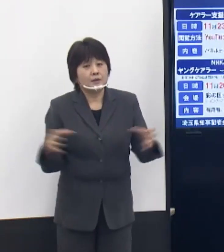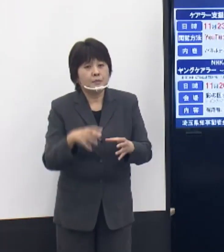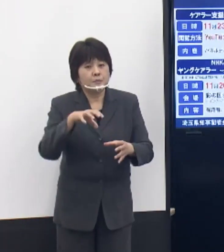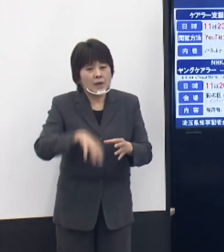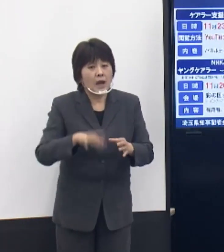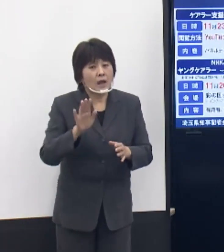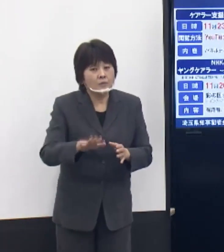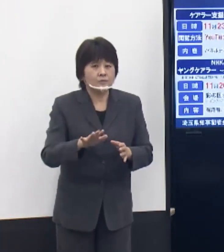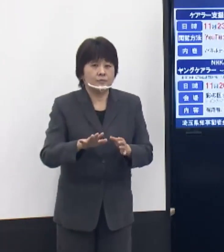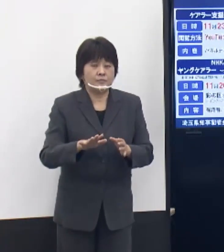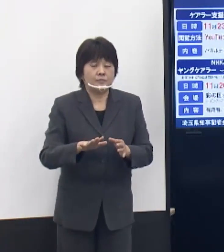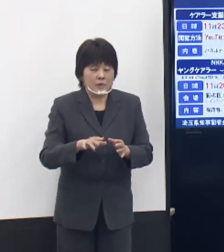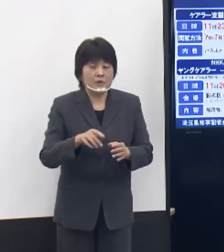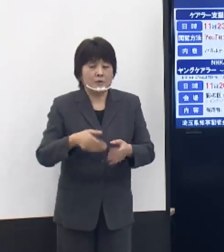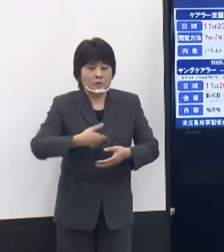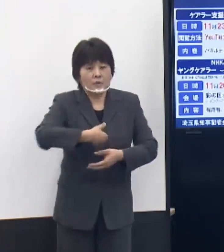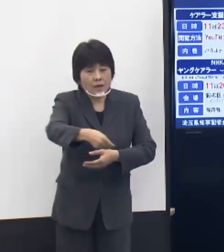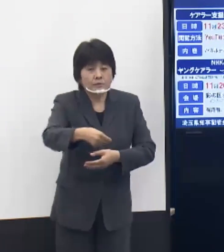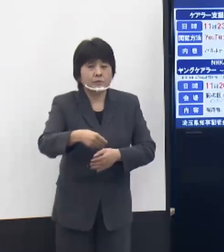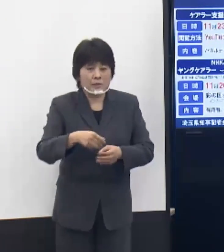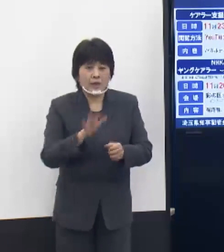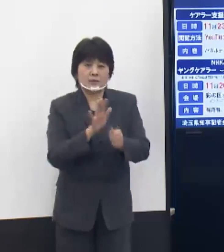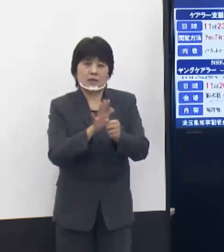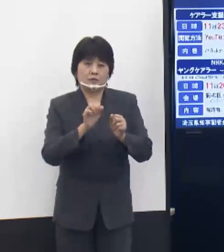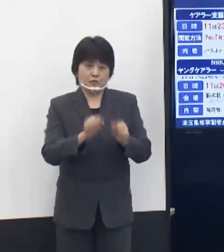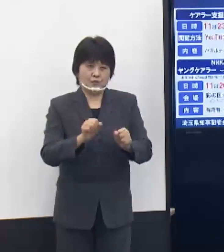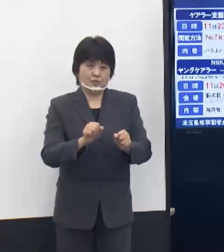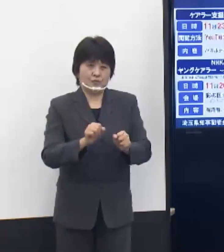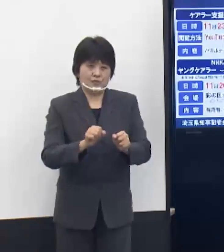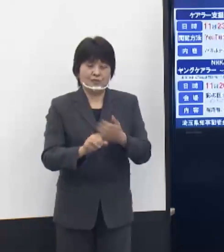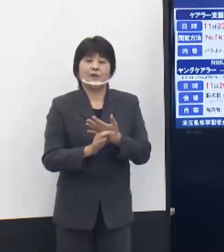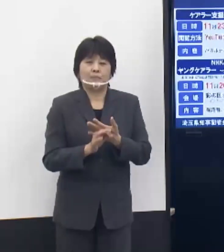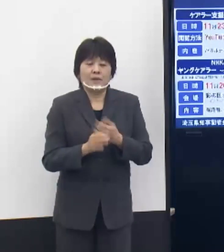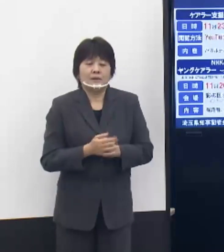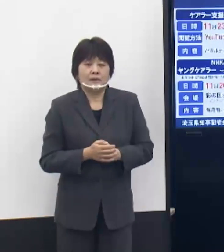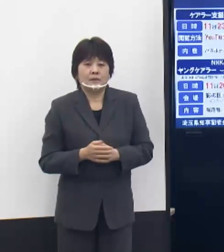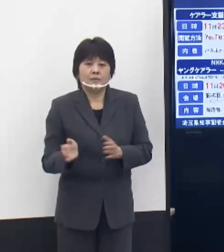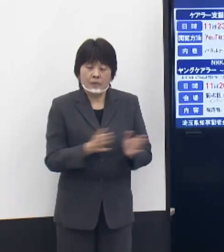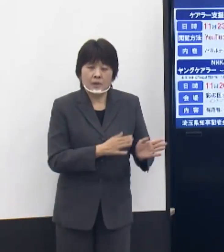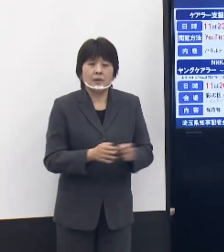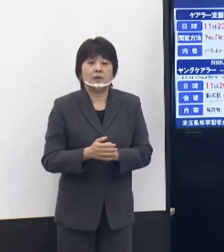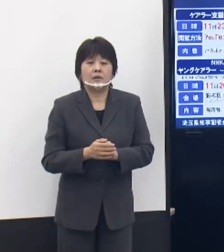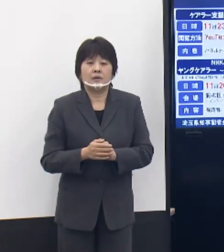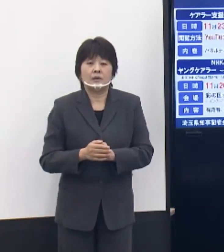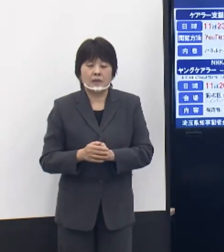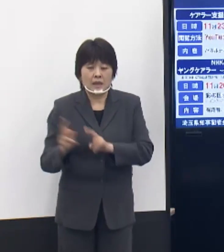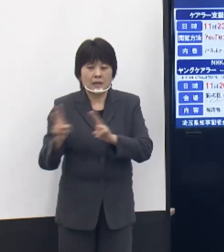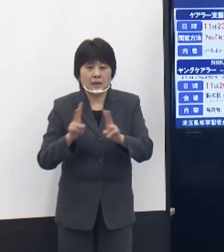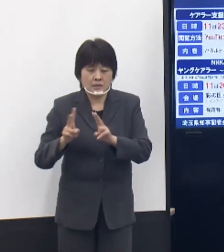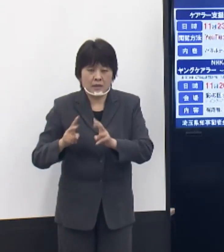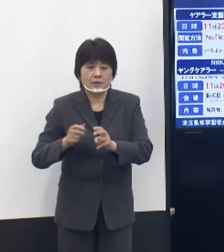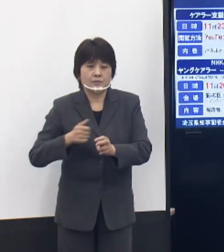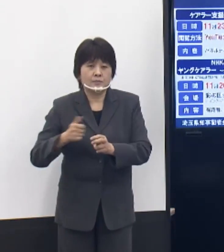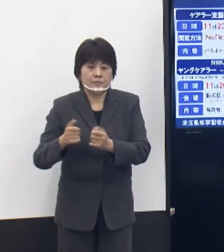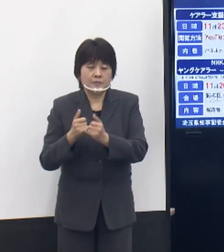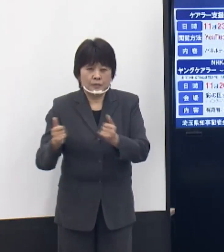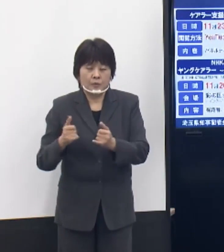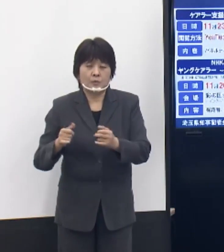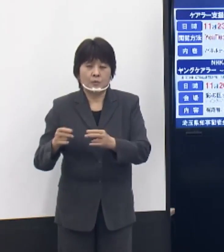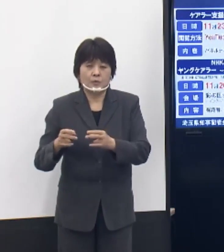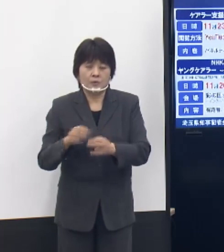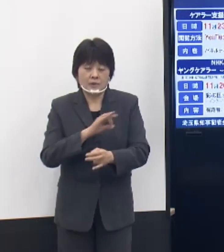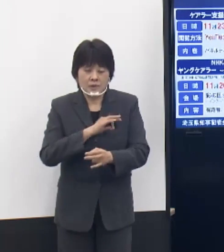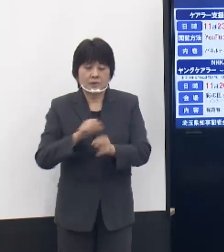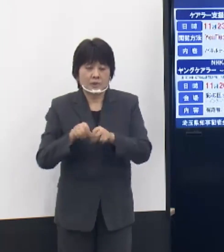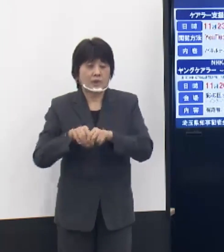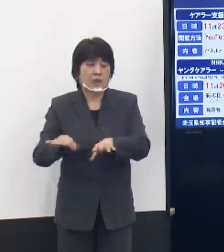所の提供で支援しますとか、あるいは従業員の方への啓発に取り組んでいただく場合には、